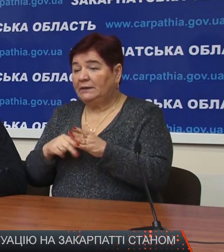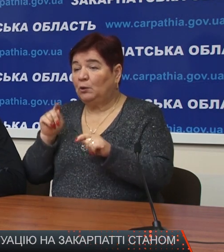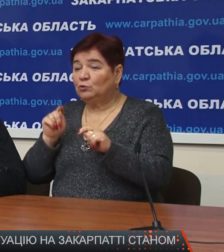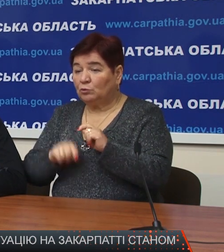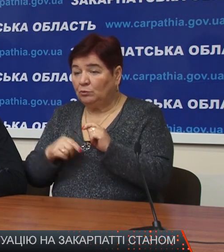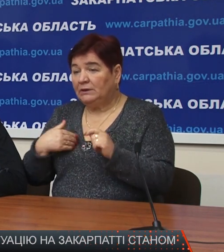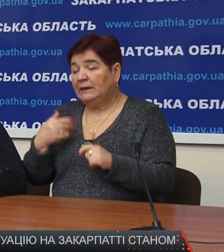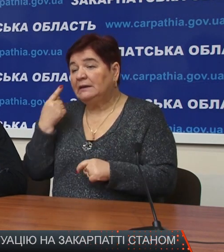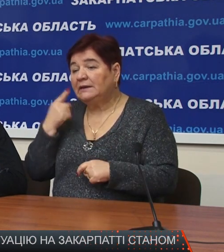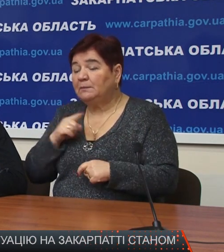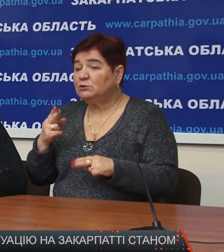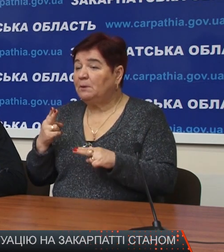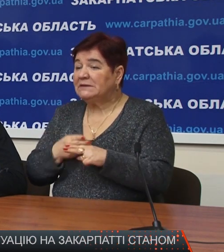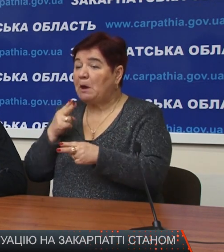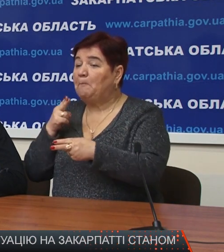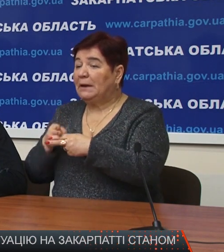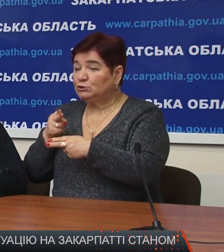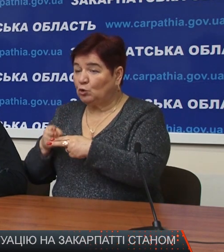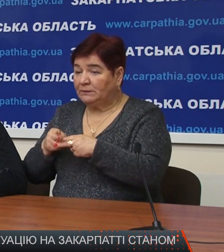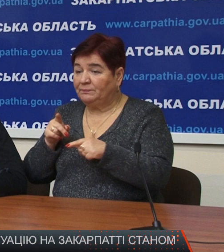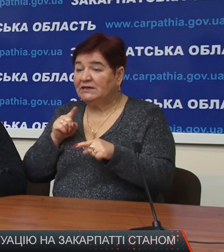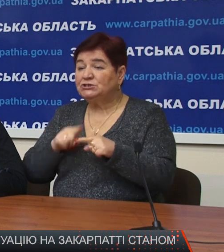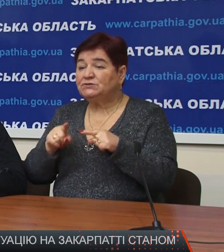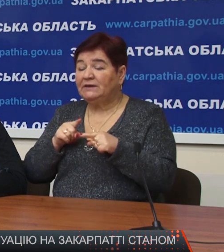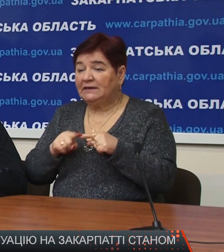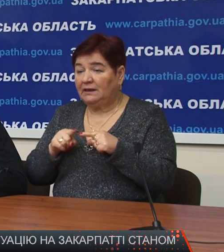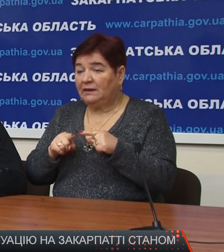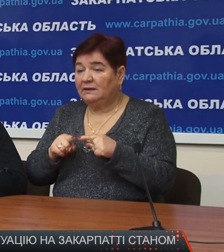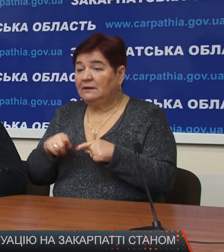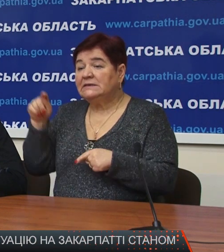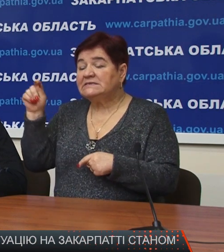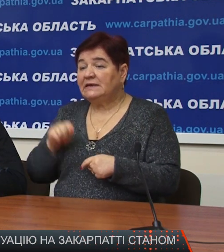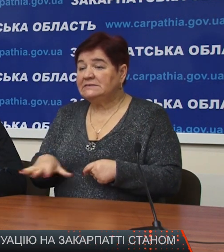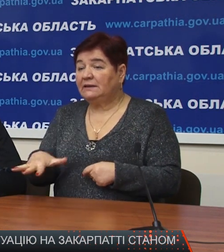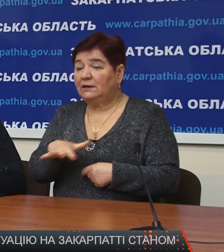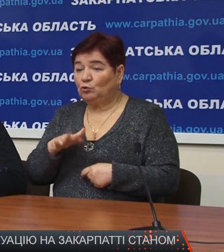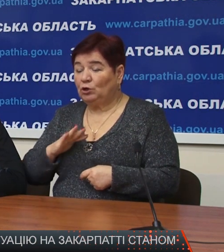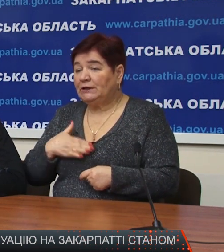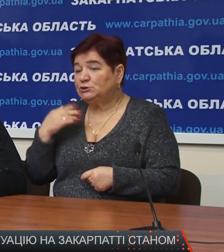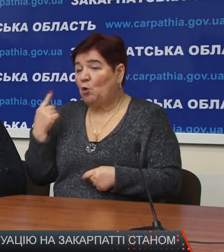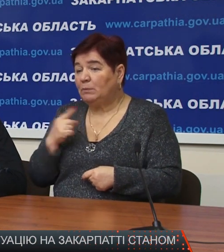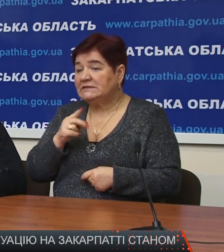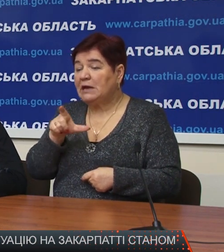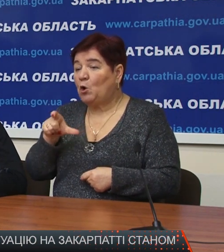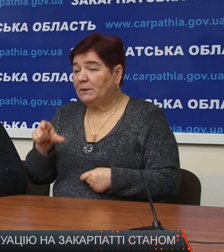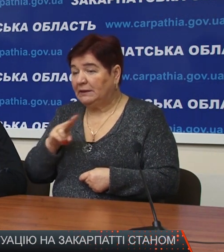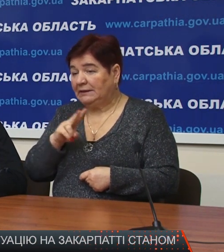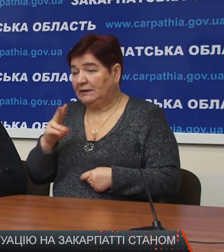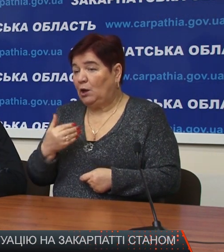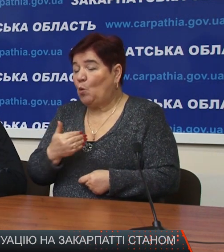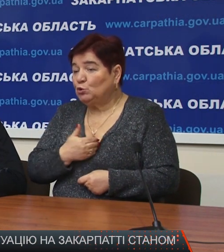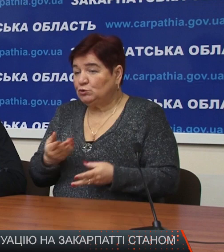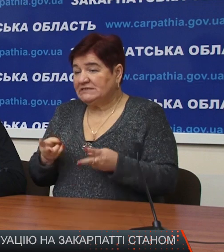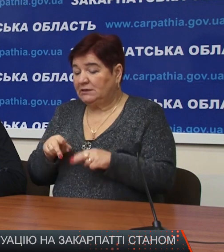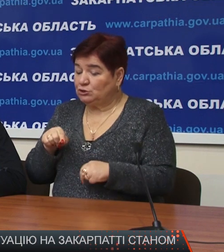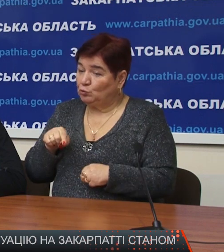і надіємось на безперешкодний, більш швидкий заїзд на нашу територію області громадян, які мають можливість, хочуть